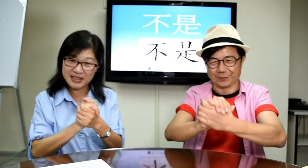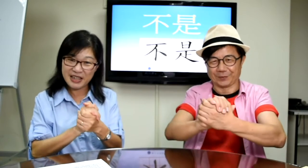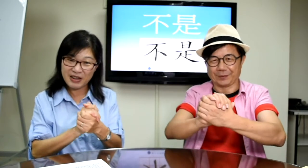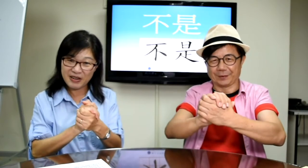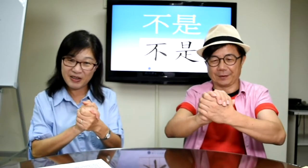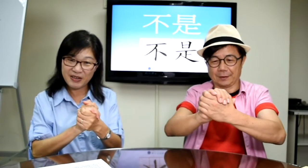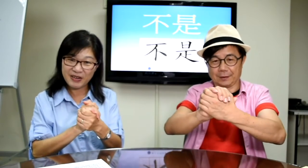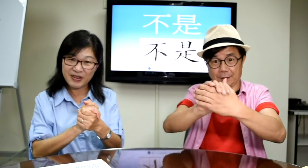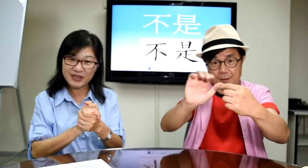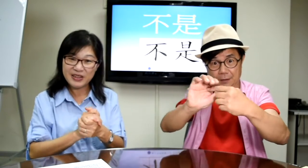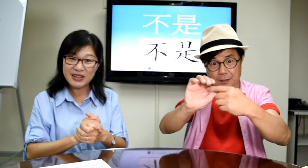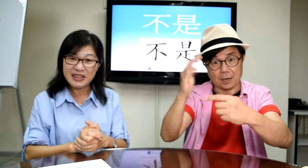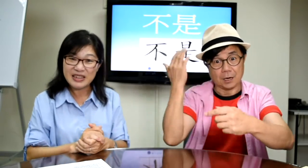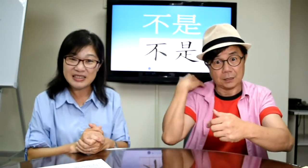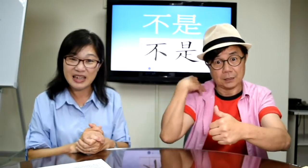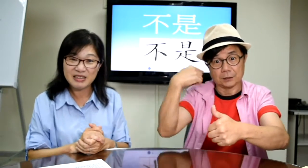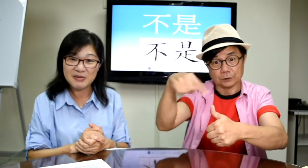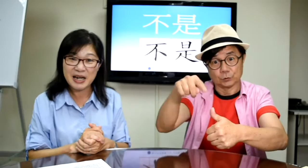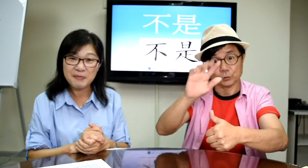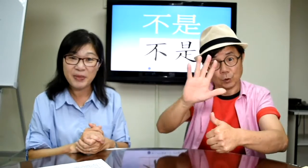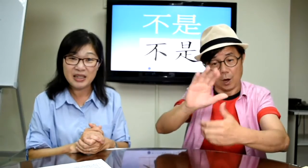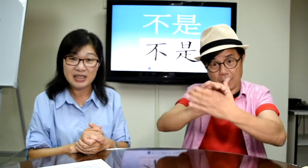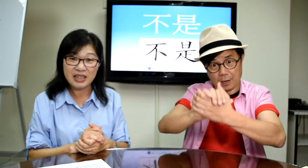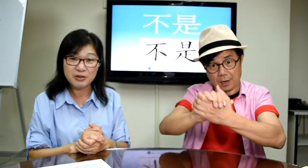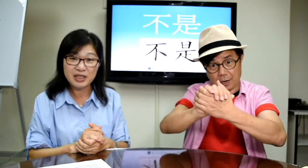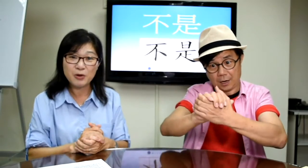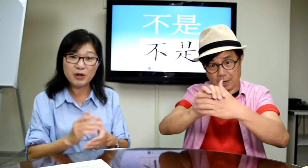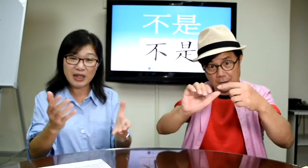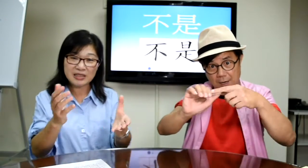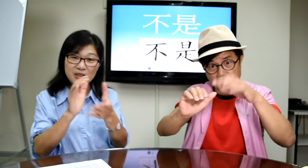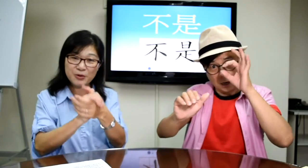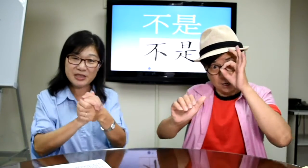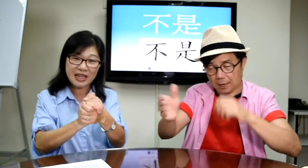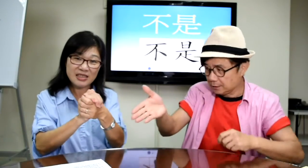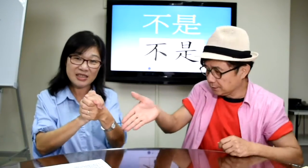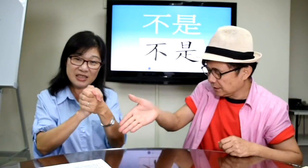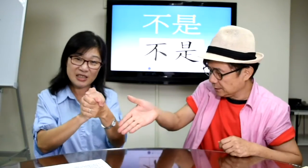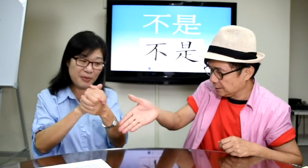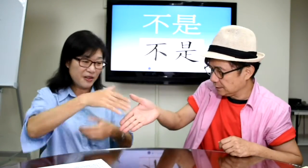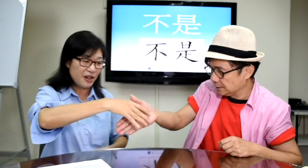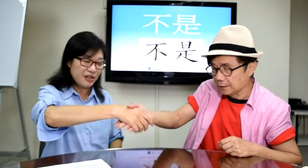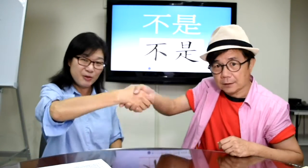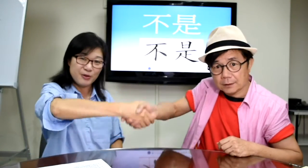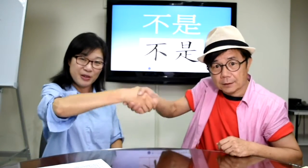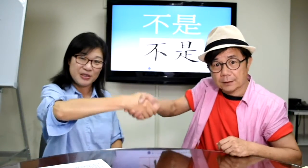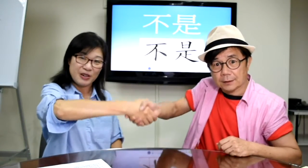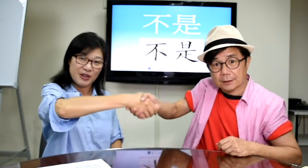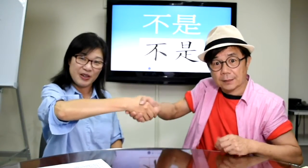友，这样了解吗？以前有教过，两只手握在一起是朋友，握手，这